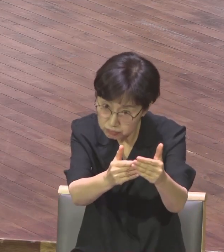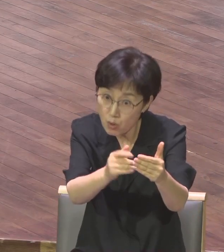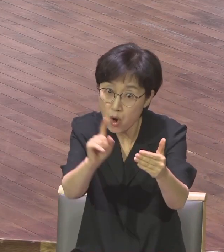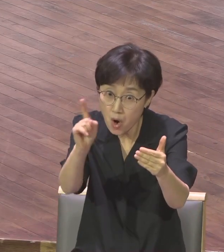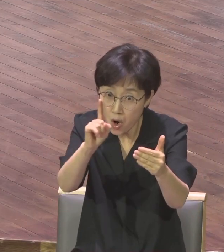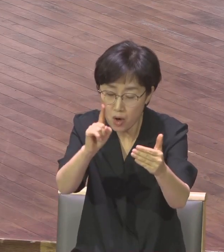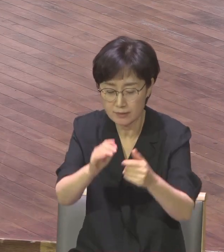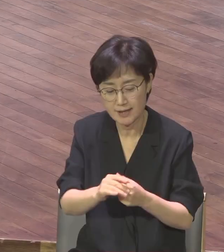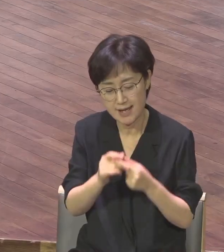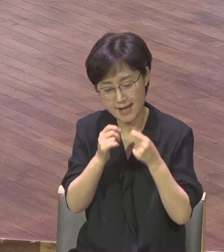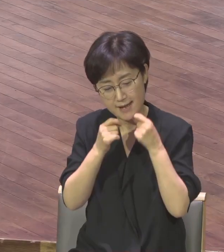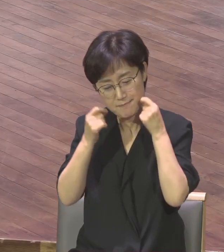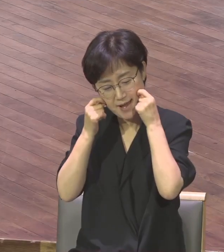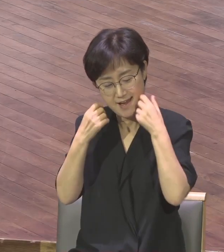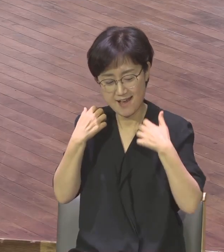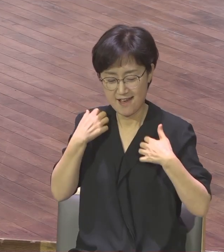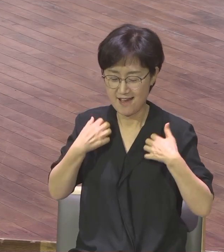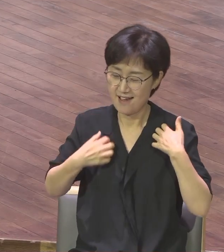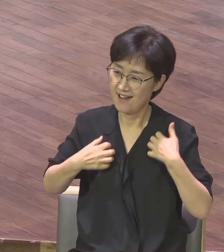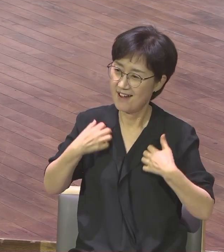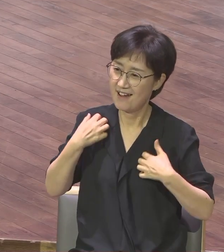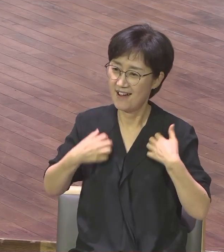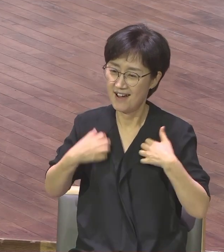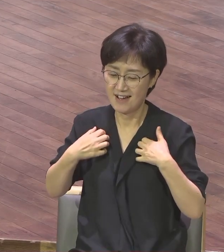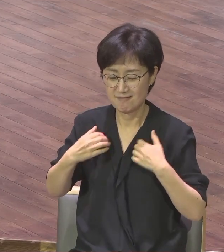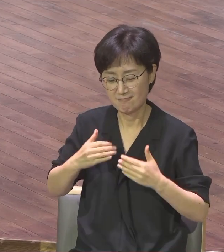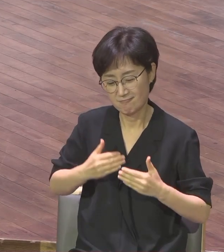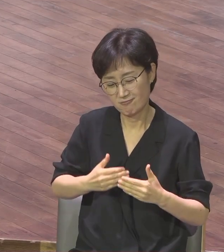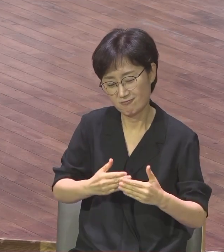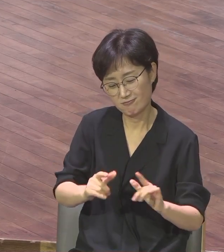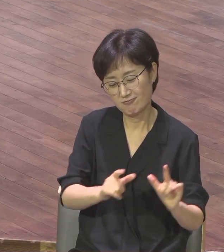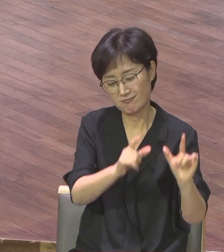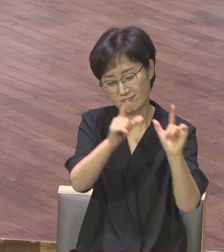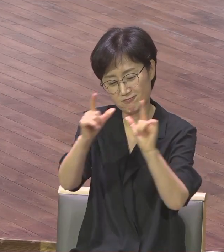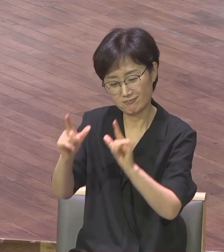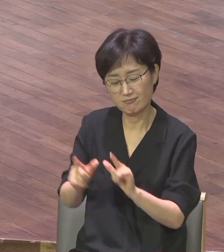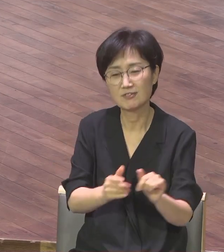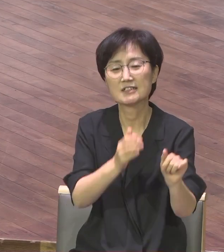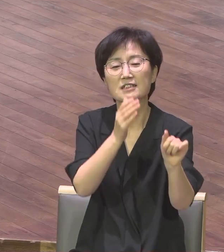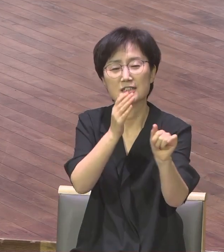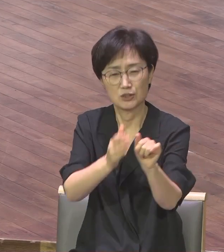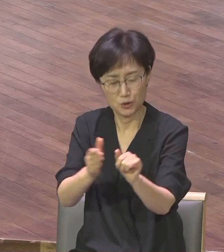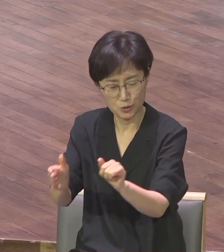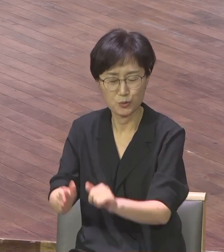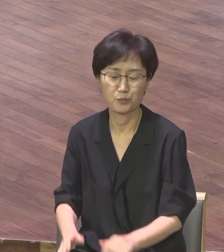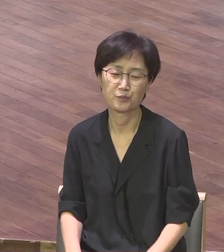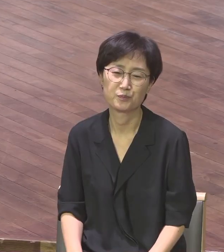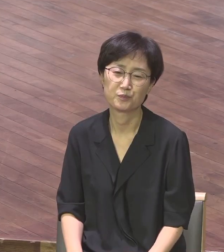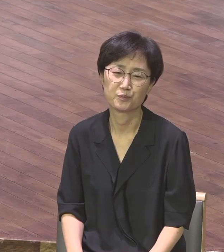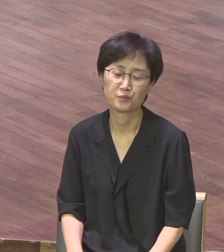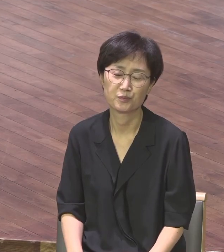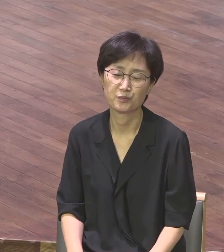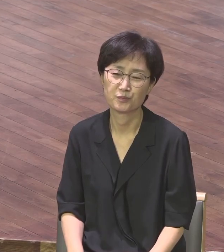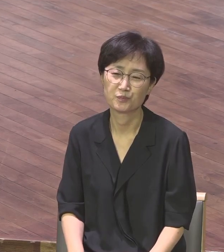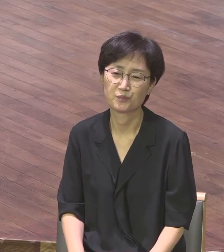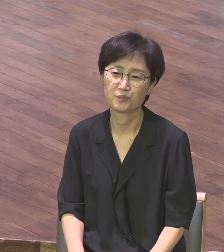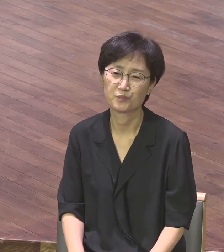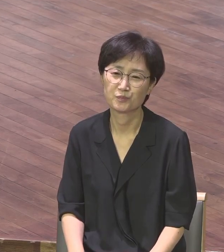언제나 명랑하고 유쾌한 마음으로 인생의 길을 걸어가라. 셰익스피어